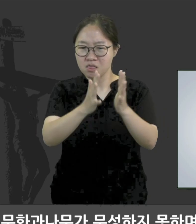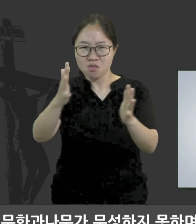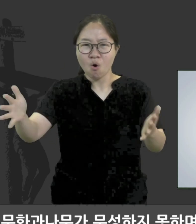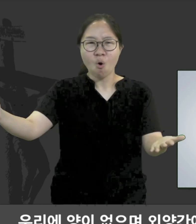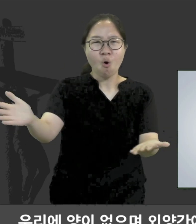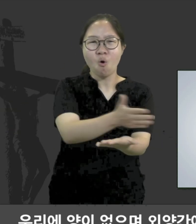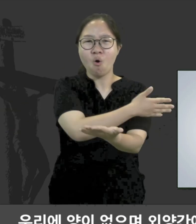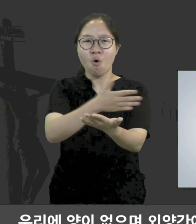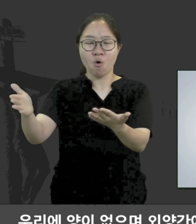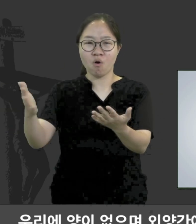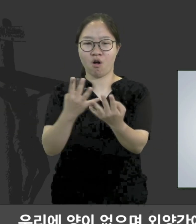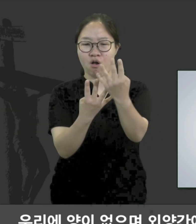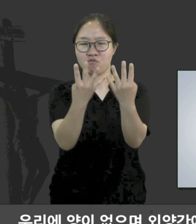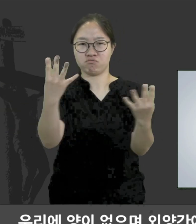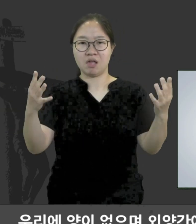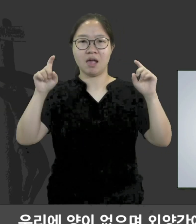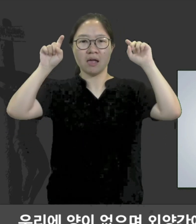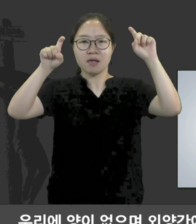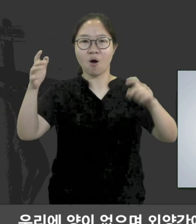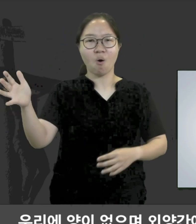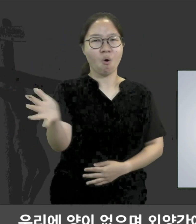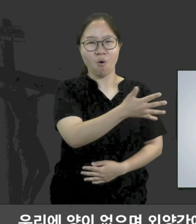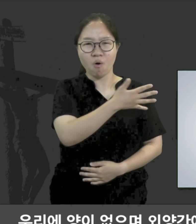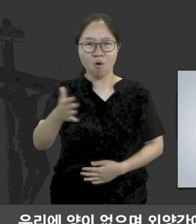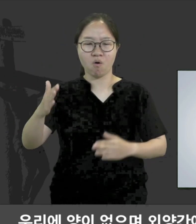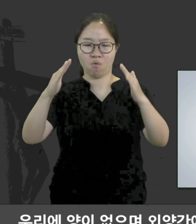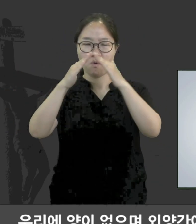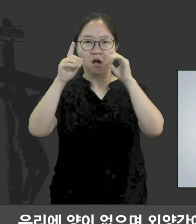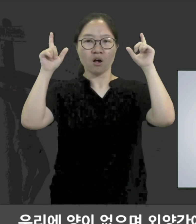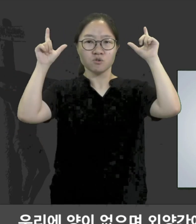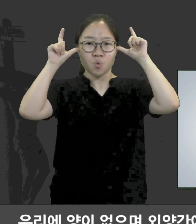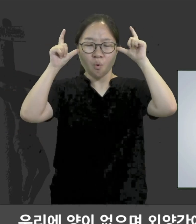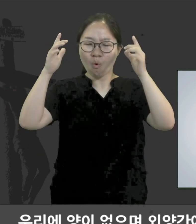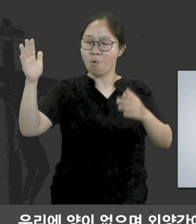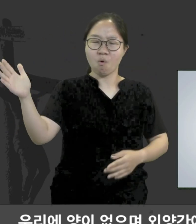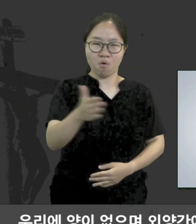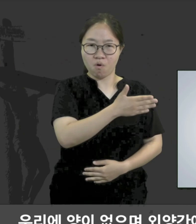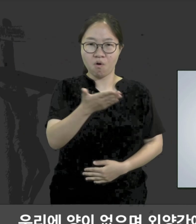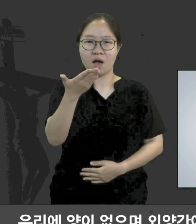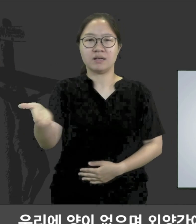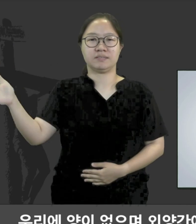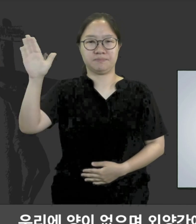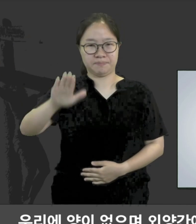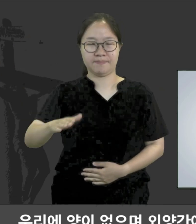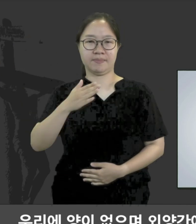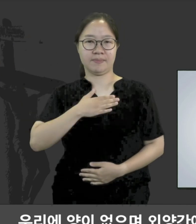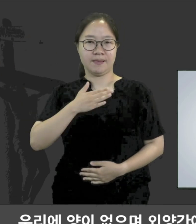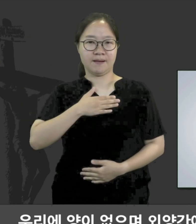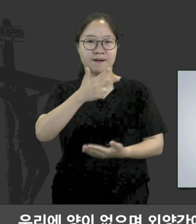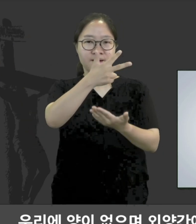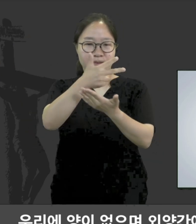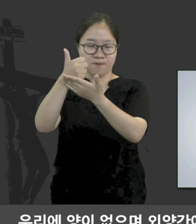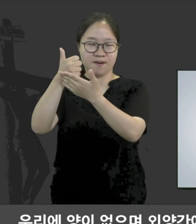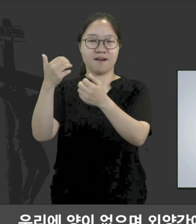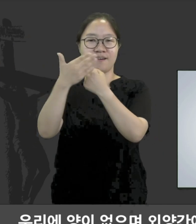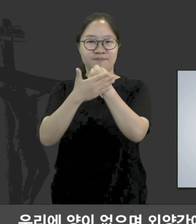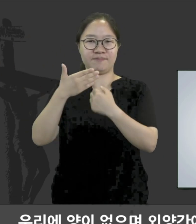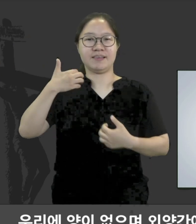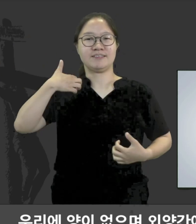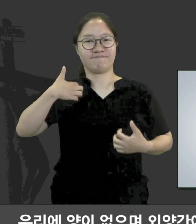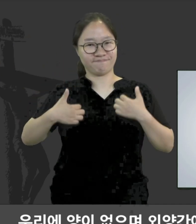없으며 우리의 양이 없으며 외양간에 소가 없을지라도 나는 여호와로